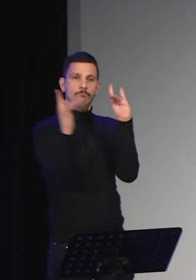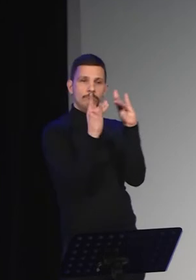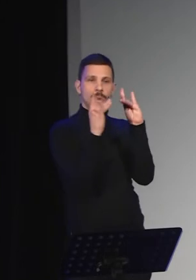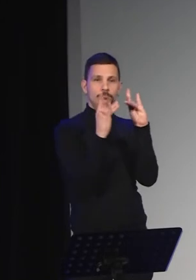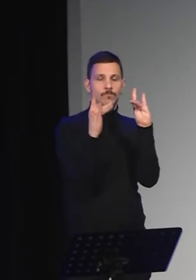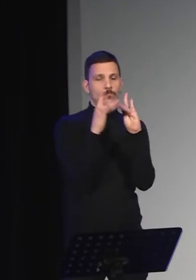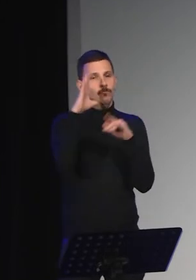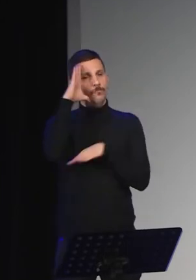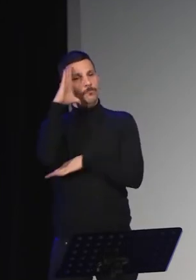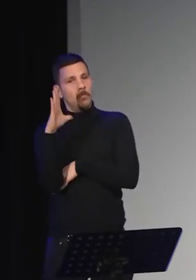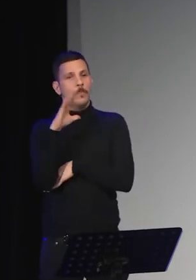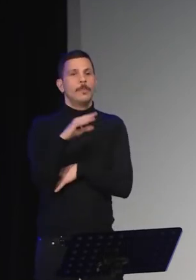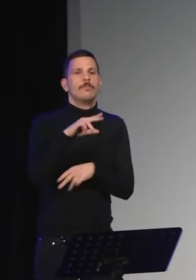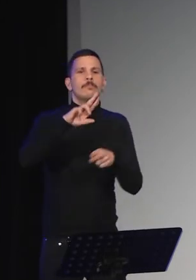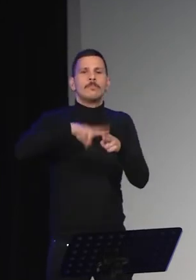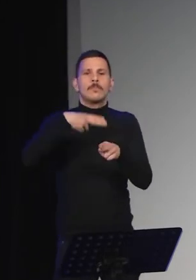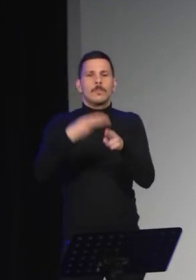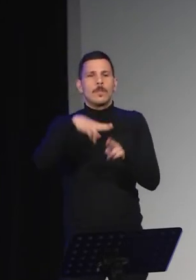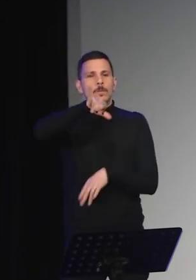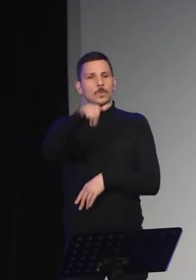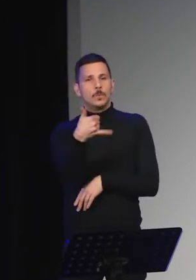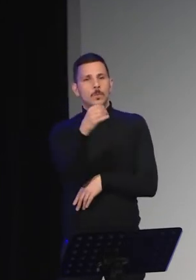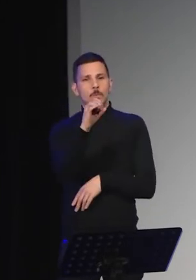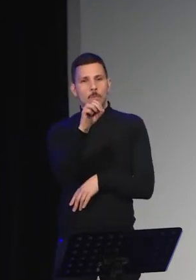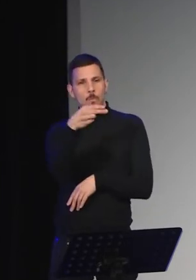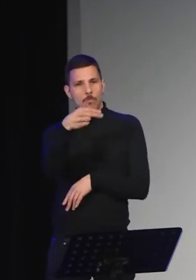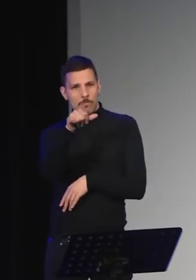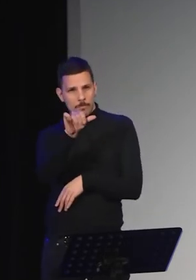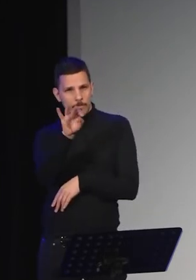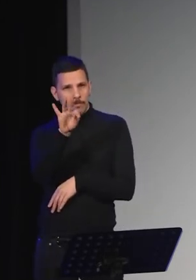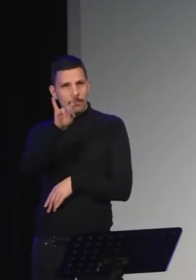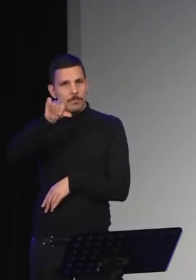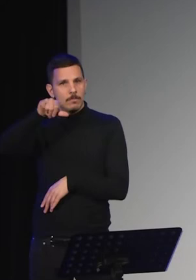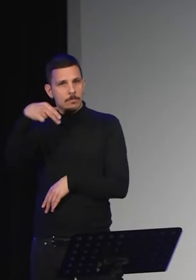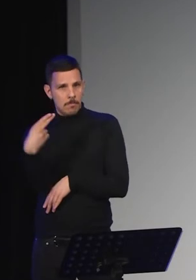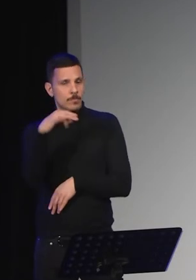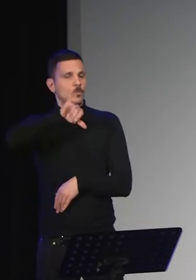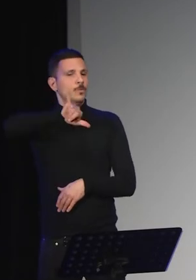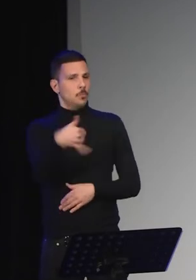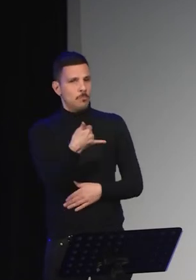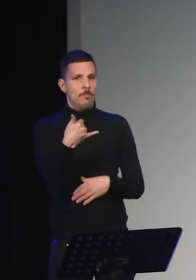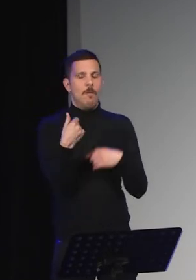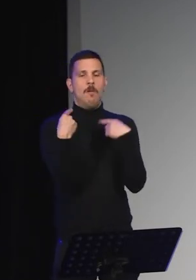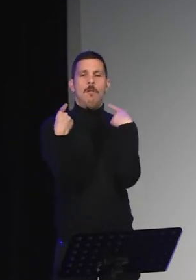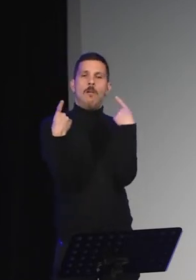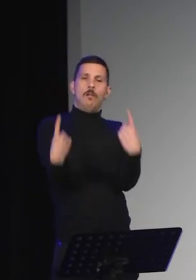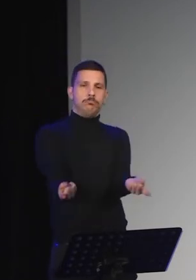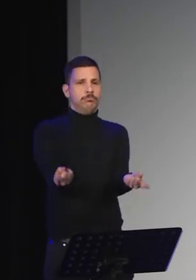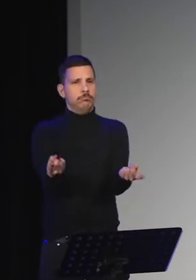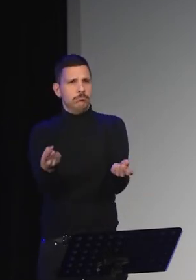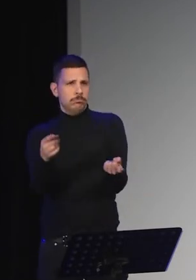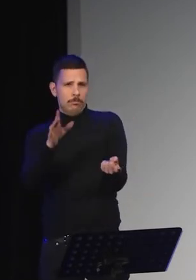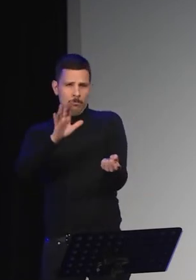Jonathan supprimait des morts dans son lit, la porte fermée. Il enlevait les morts à cause des